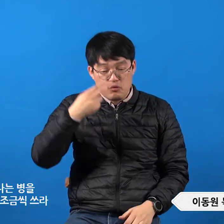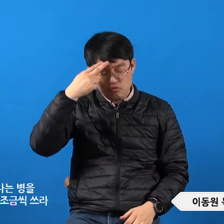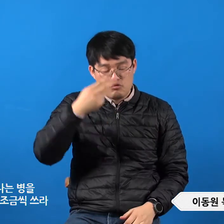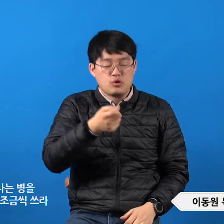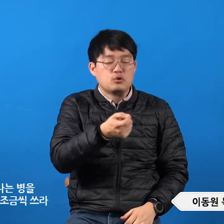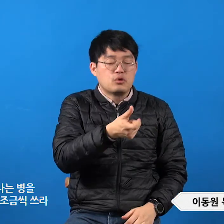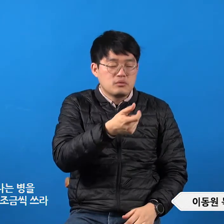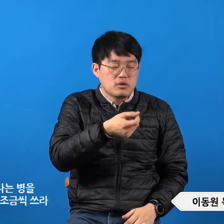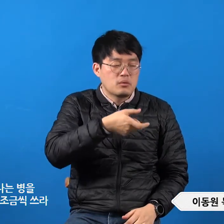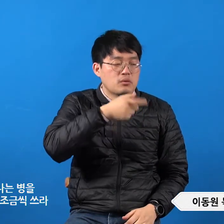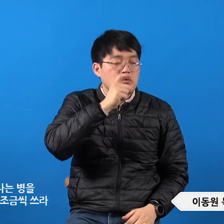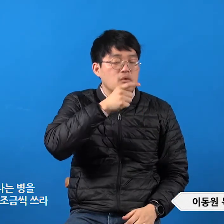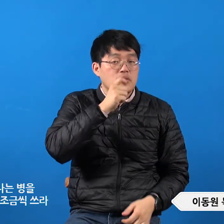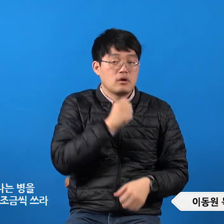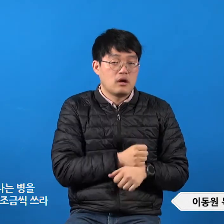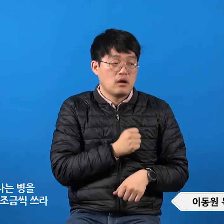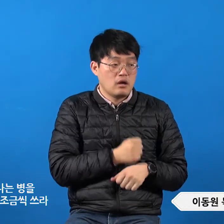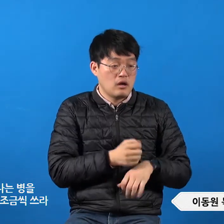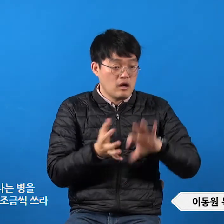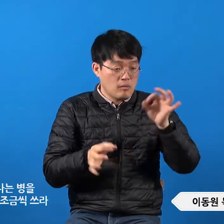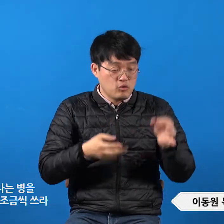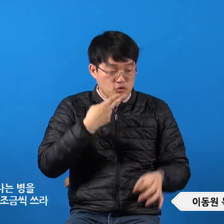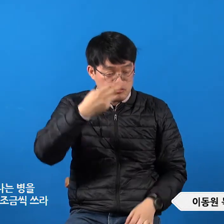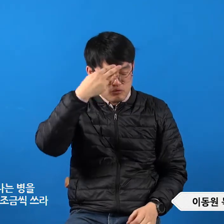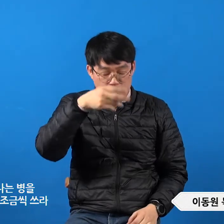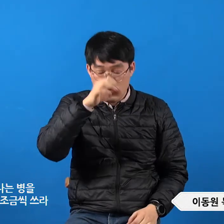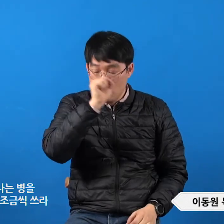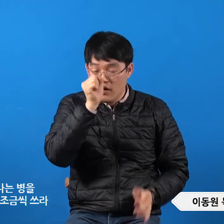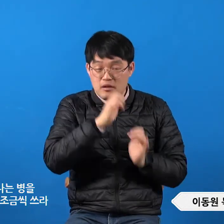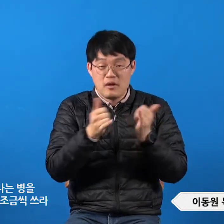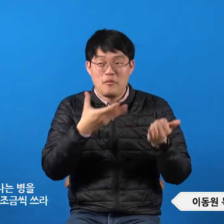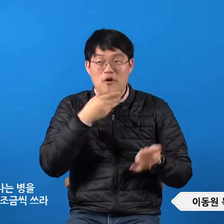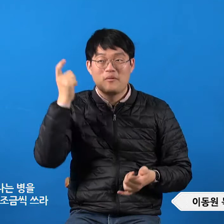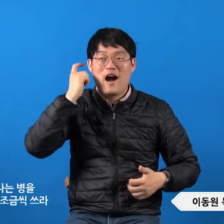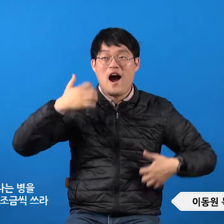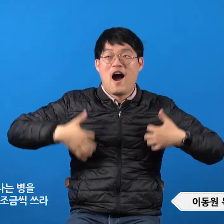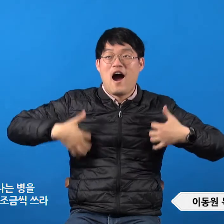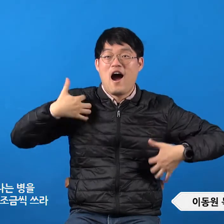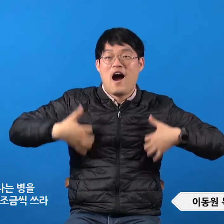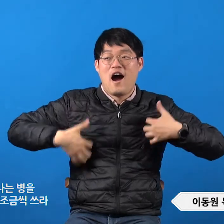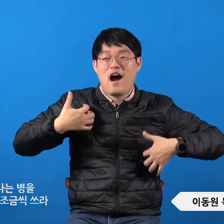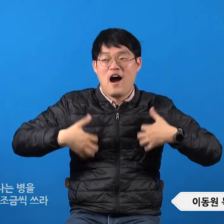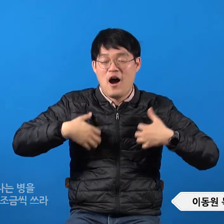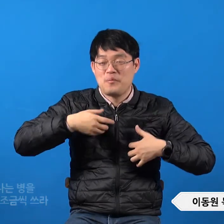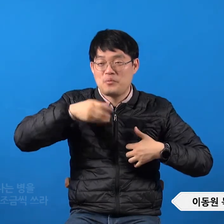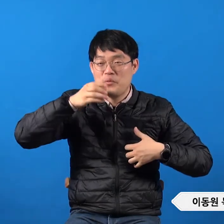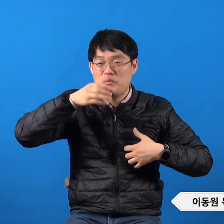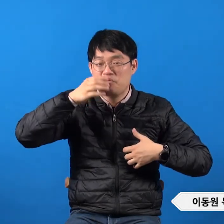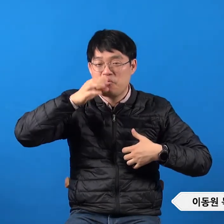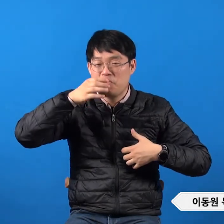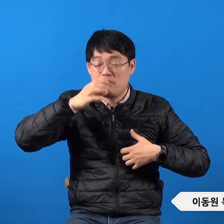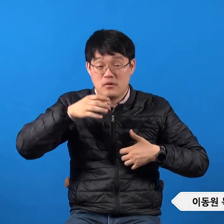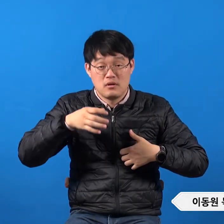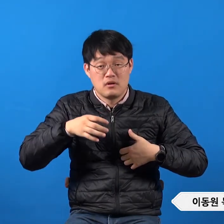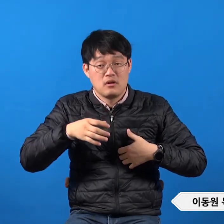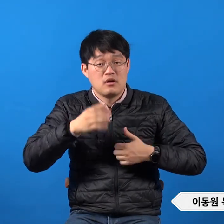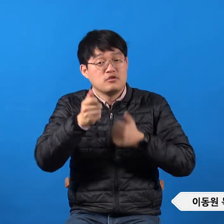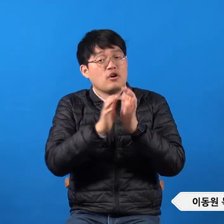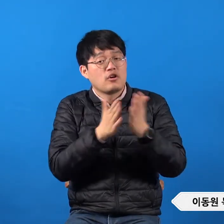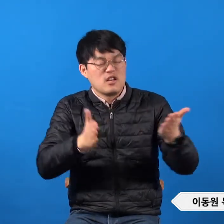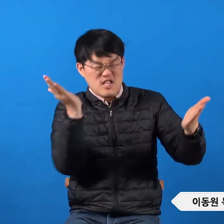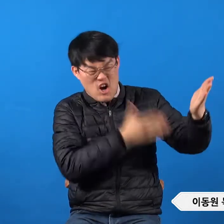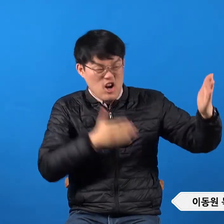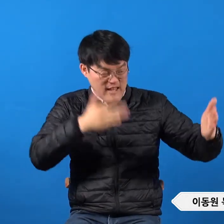포도주를 조금씩 쓰라. 이 포도 좋아하는 사람들이 얼마나 복된 소식이에요. 네, 조금씩 쓰라. 성경이